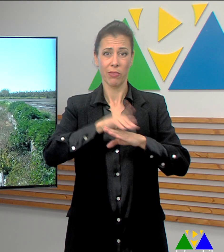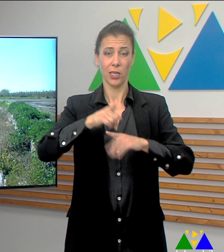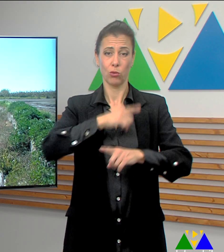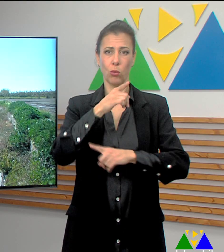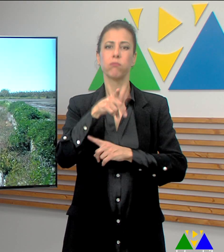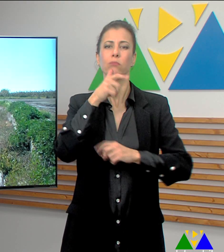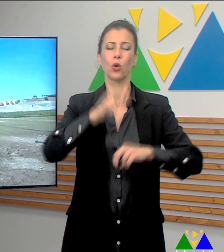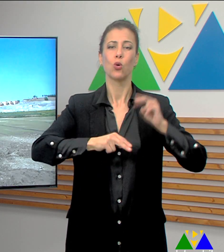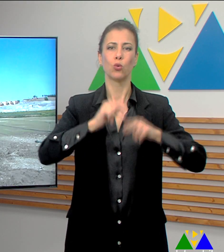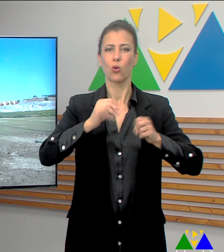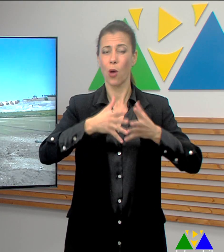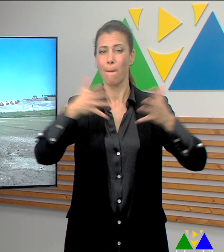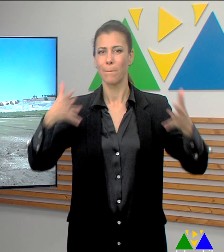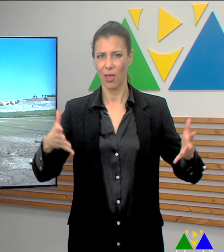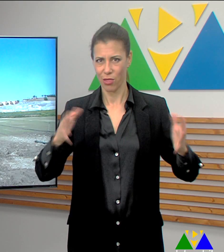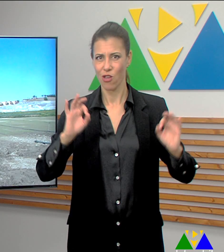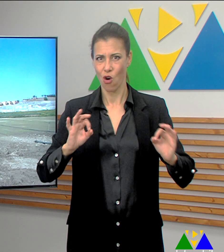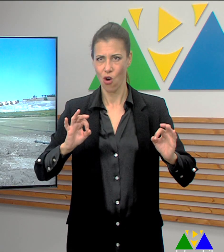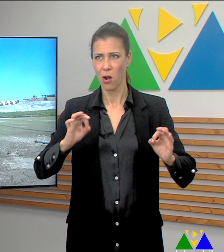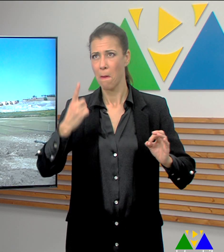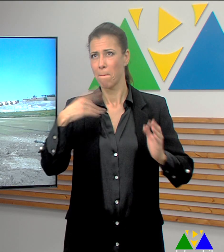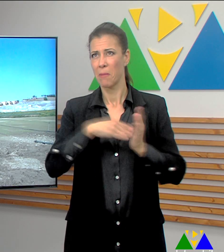se construyó la ampliación de la acequia en